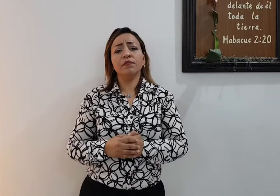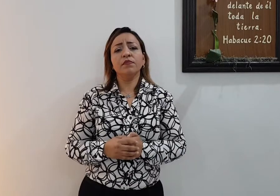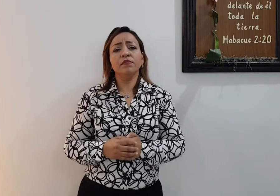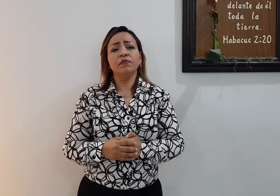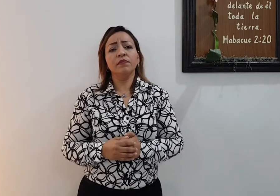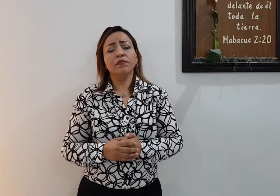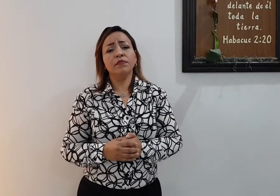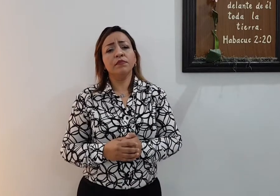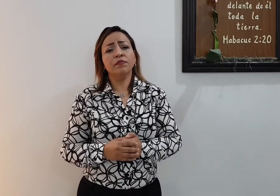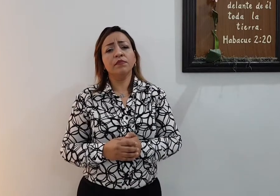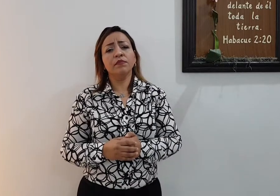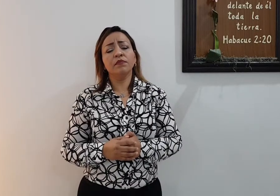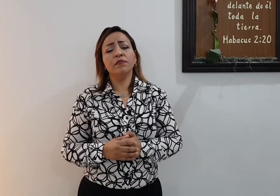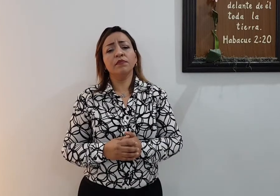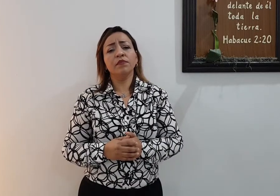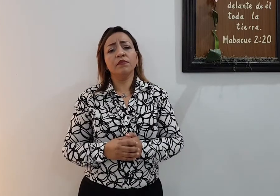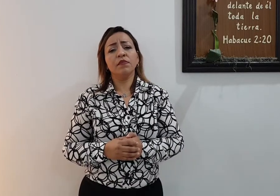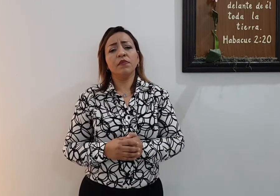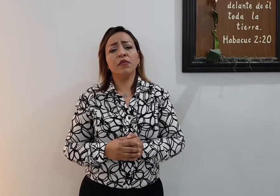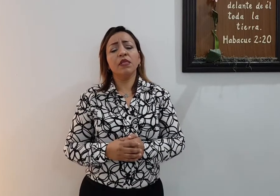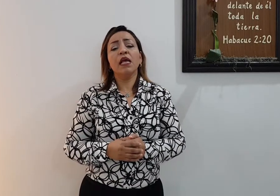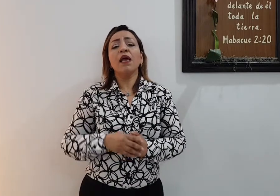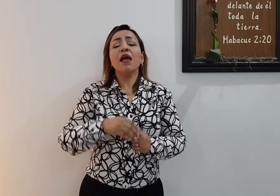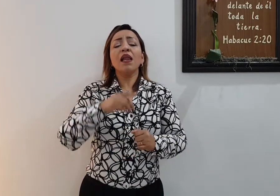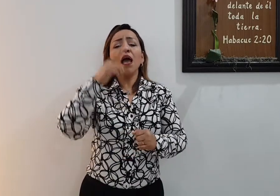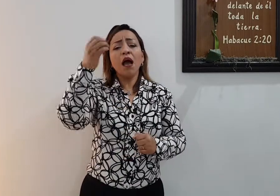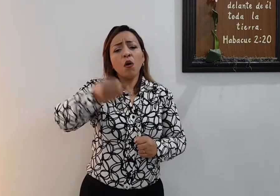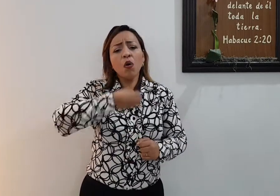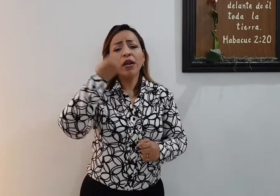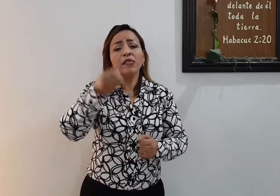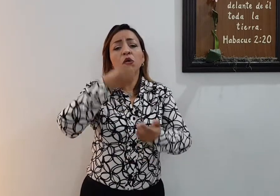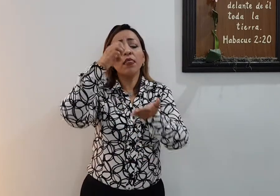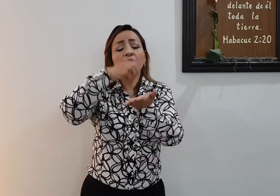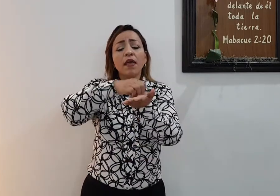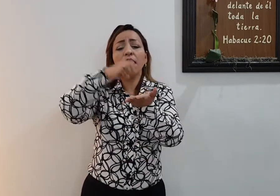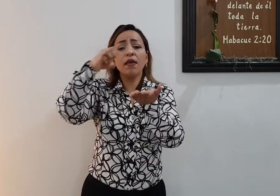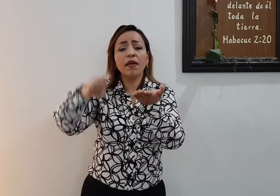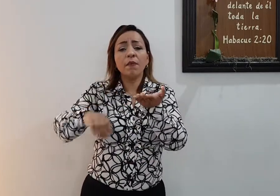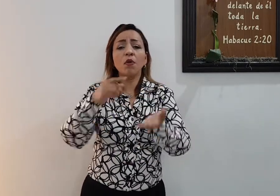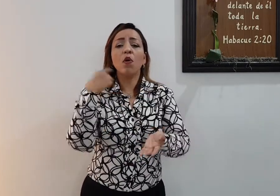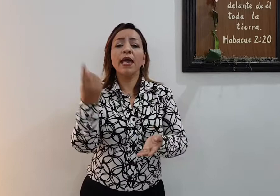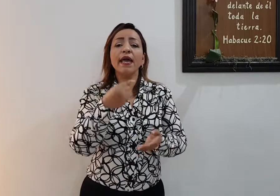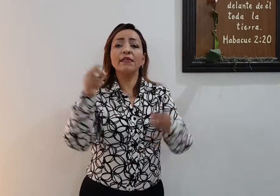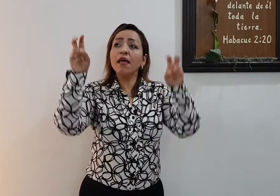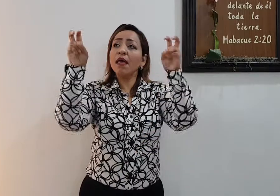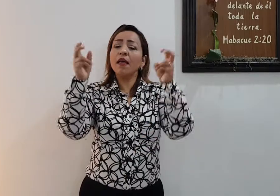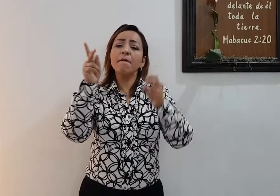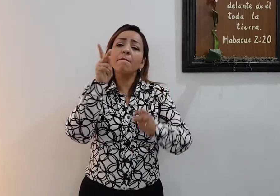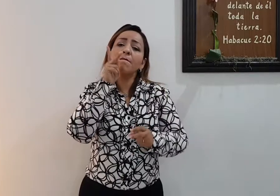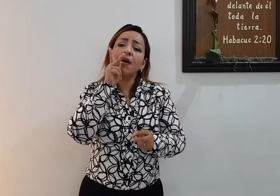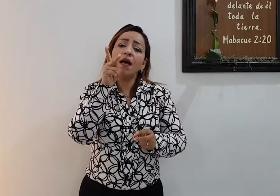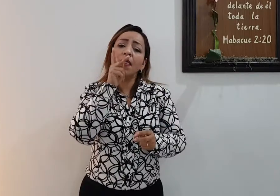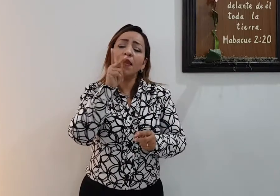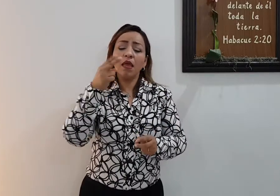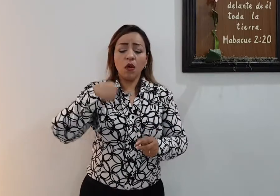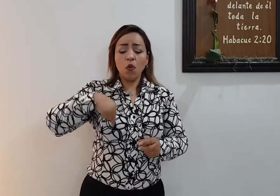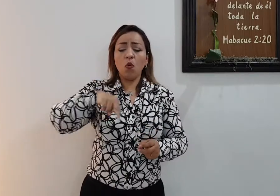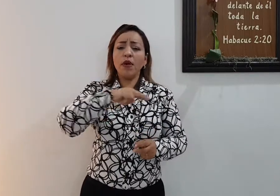Y cuando los discípulos le dijeron, enséñanos a orar, le enseñaron la oración. Jesús les enseñó la oración del Padre Nuestro. Cuando